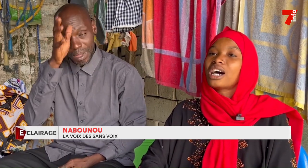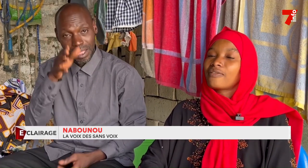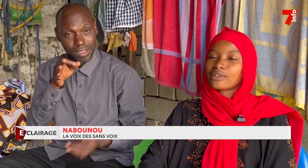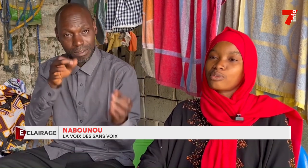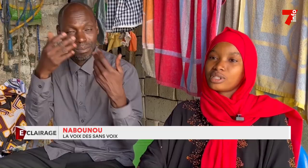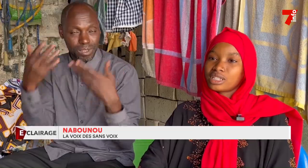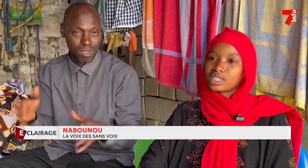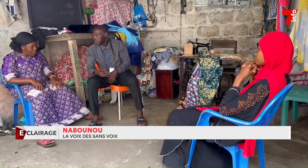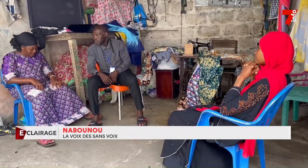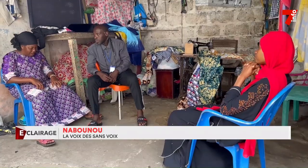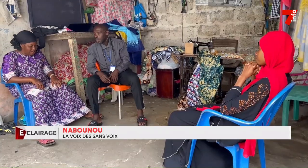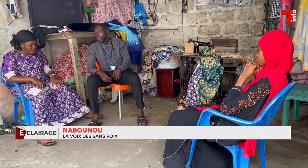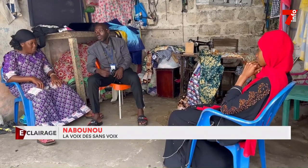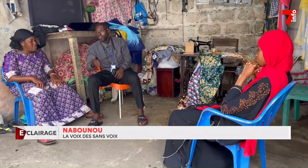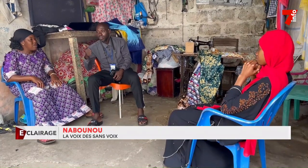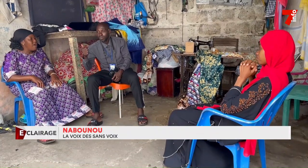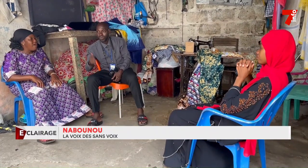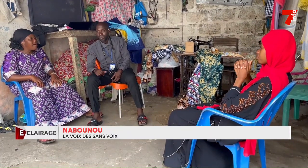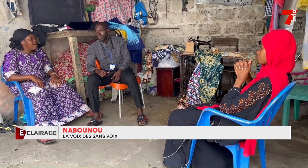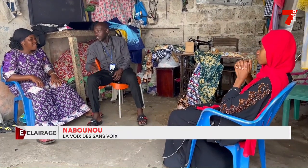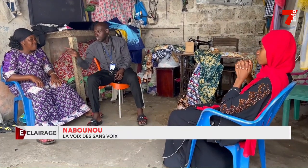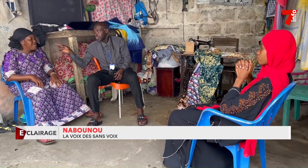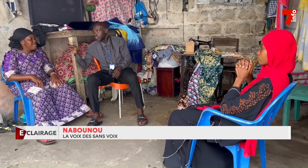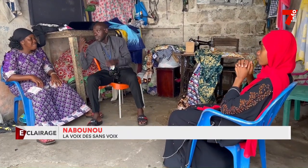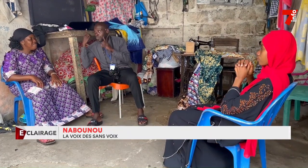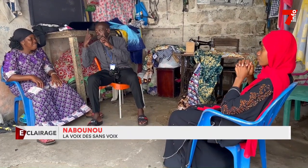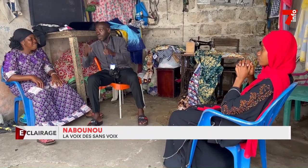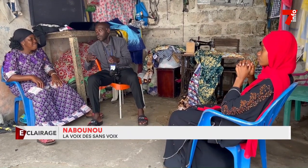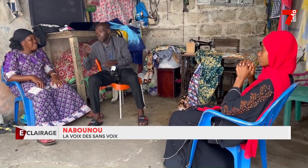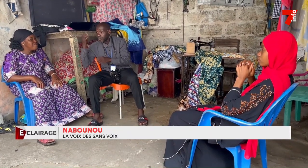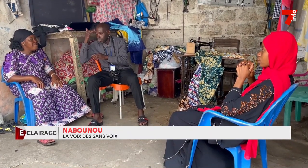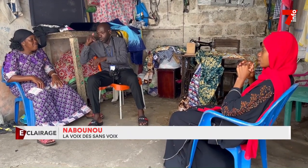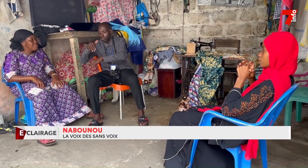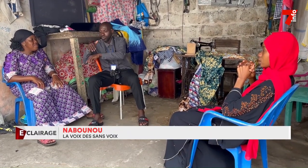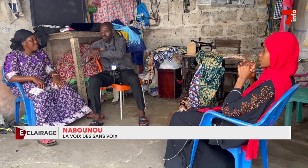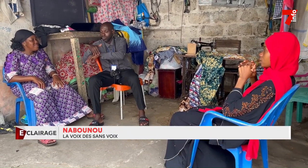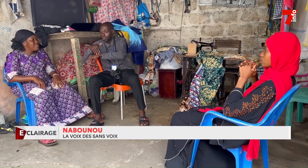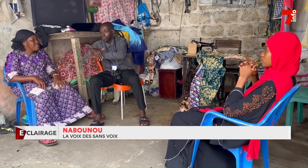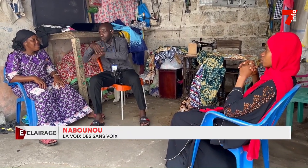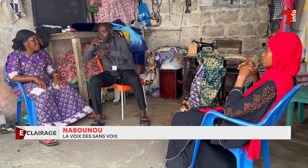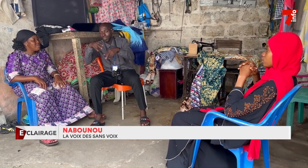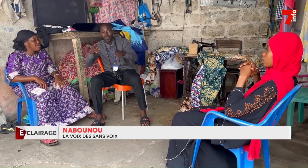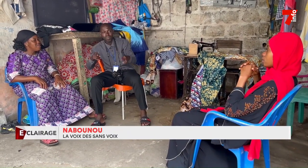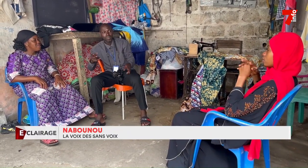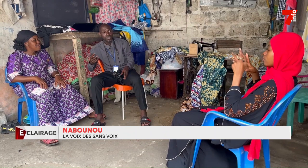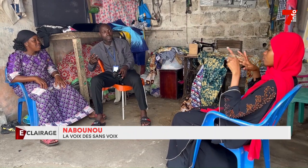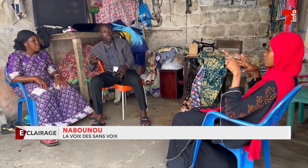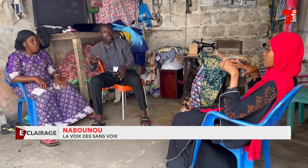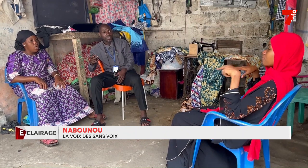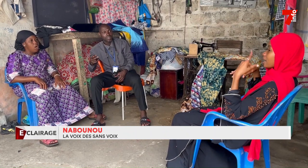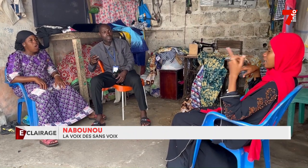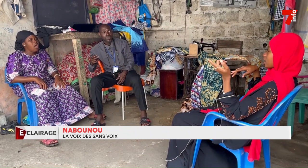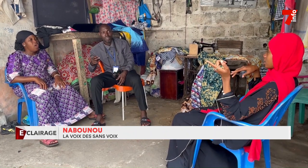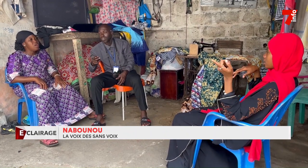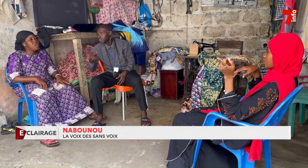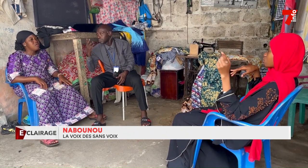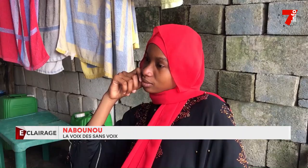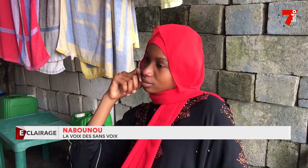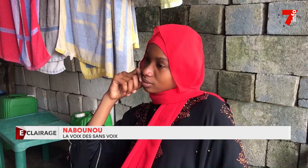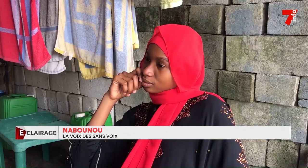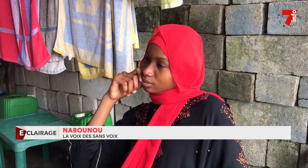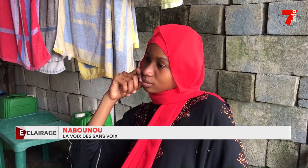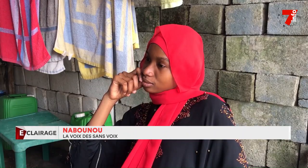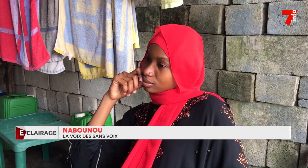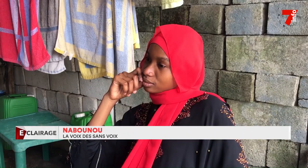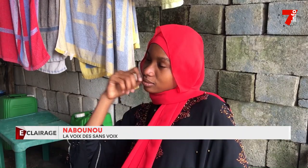tout le temps avec lui. Au fil des années, elle a démontré un intérêt particulier pour la langue des signes. Pour elle,